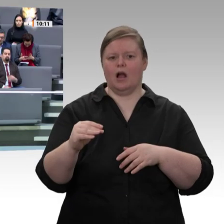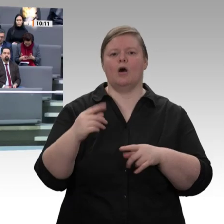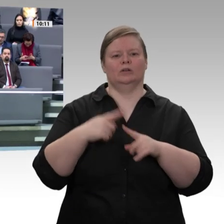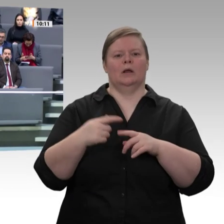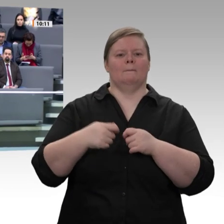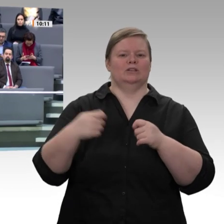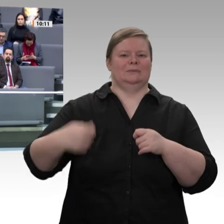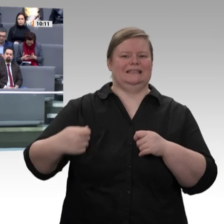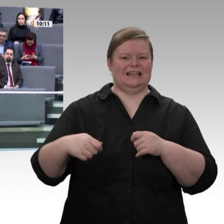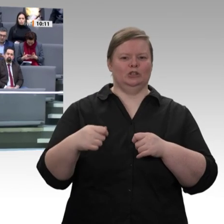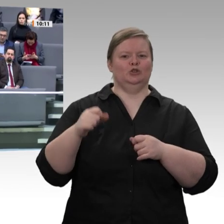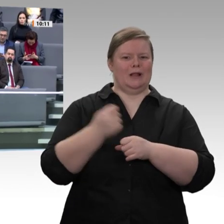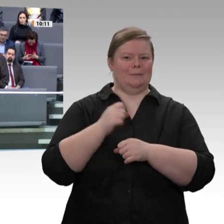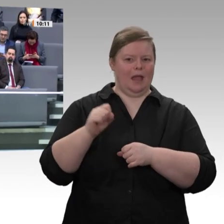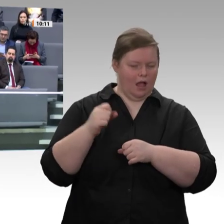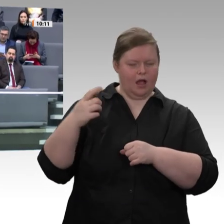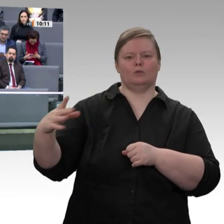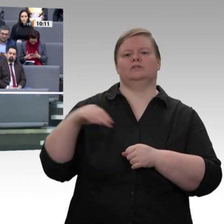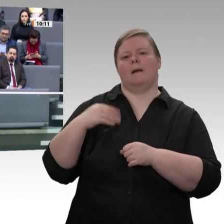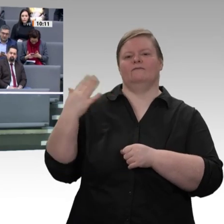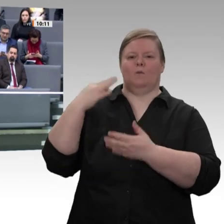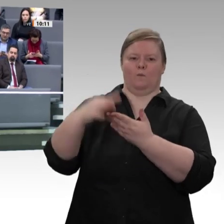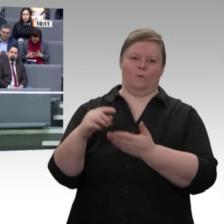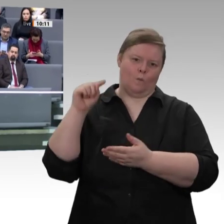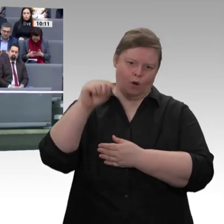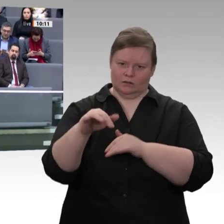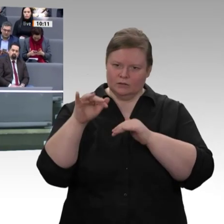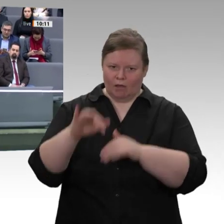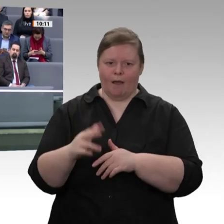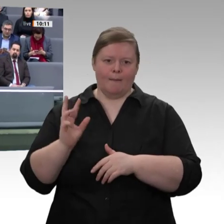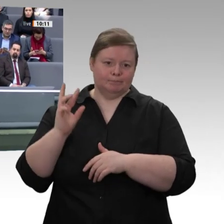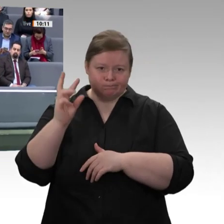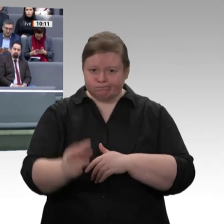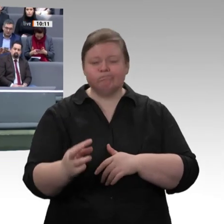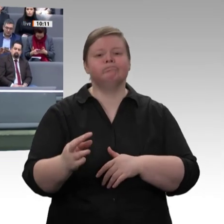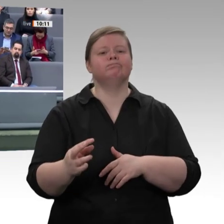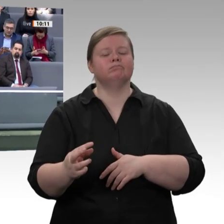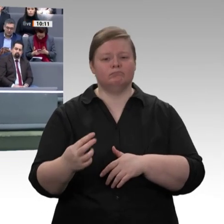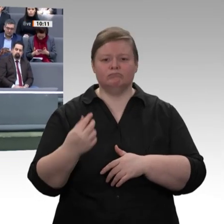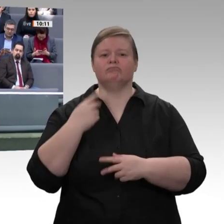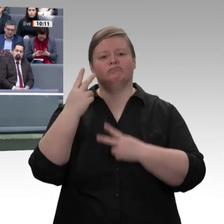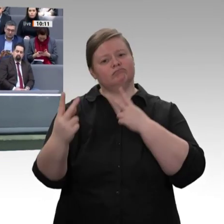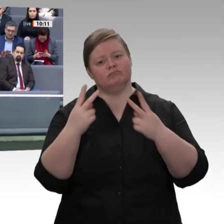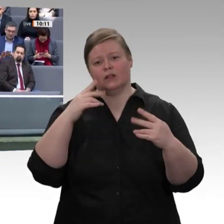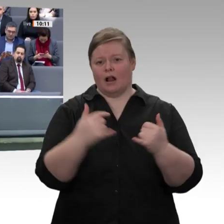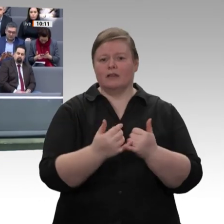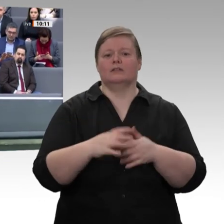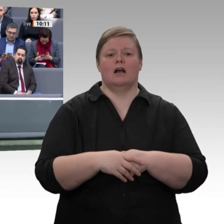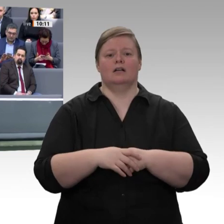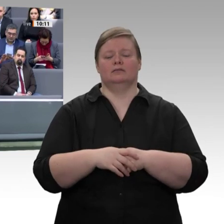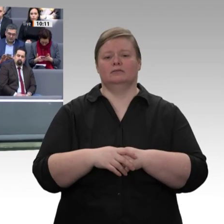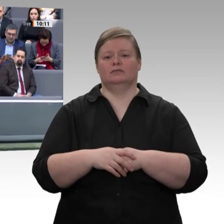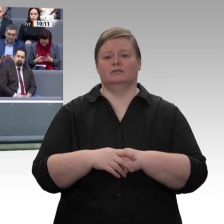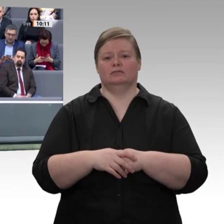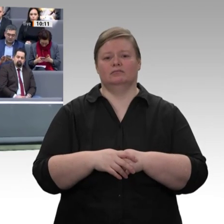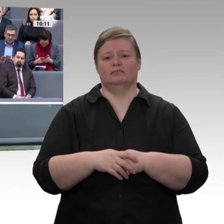ist Menschen zugefügt worden, die nichts anderes im Sinn hatten, als hier zu leben, als Teil unserer Gesellschaft zu sein.